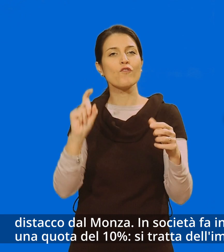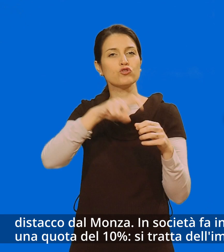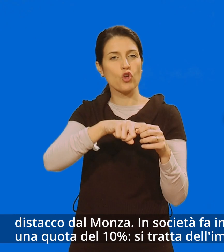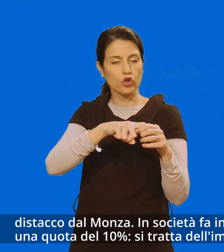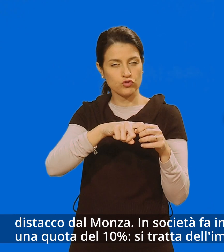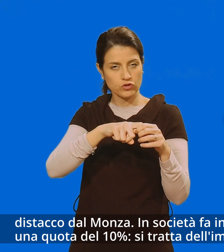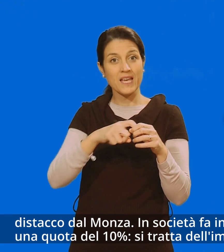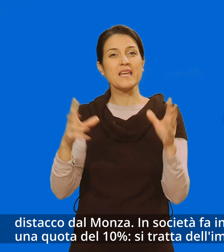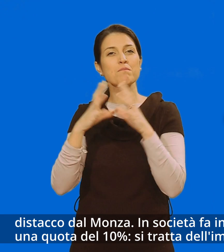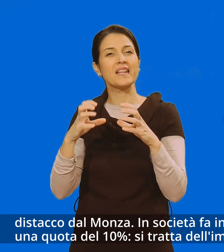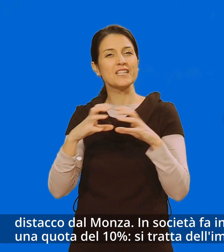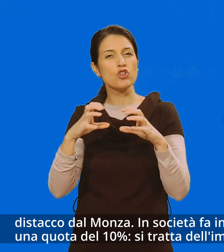neretino barbetta